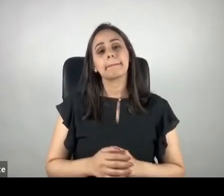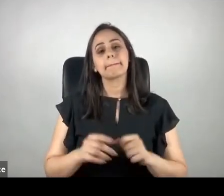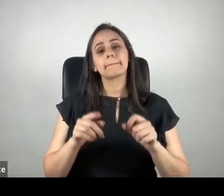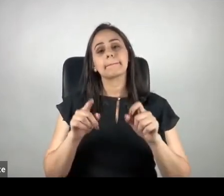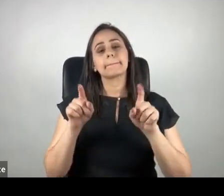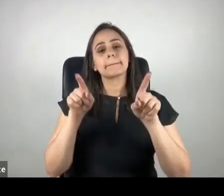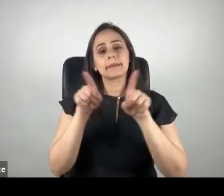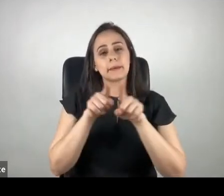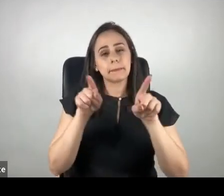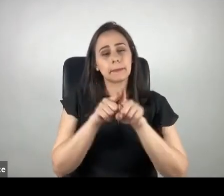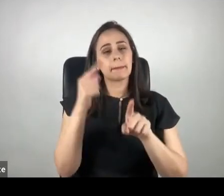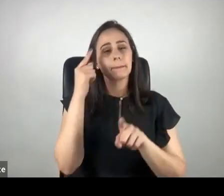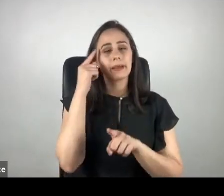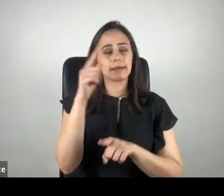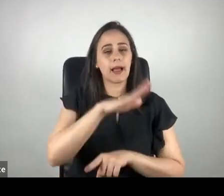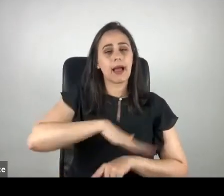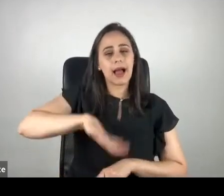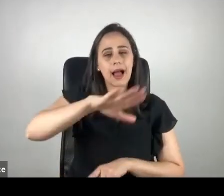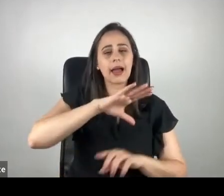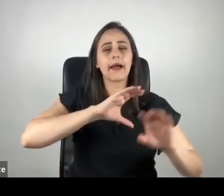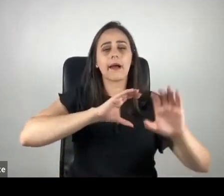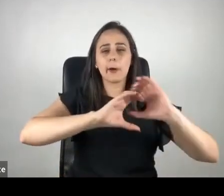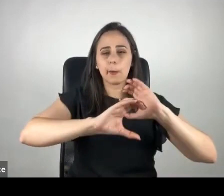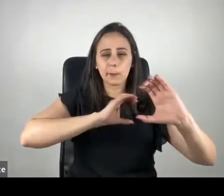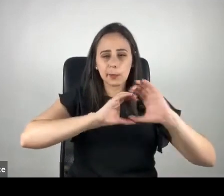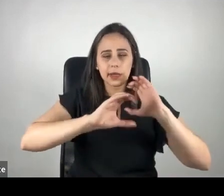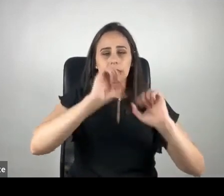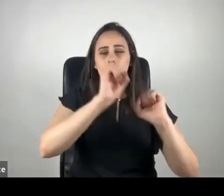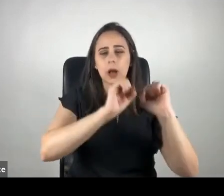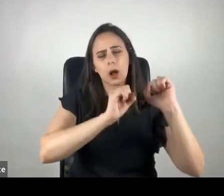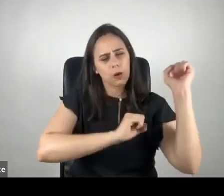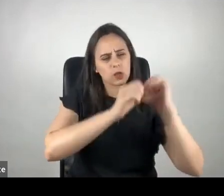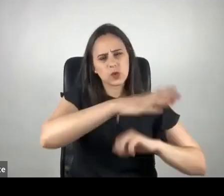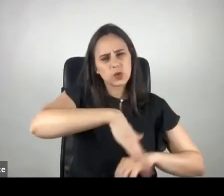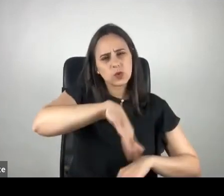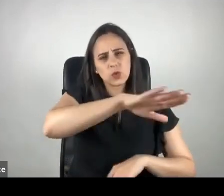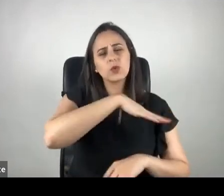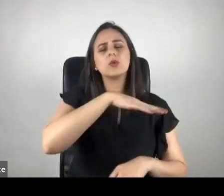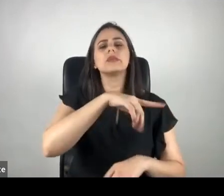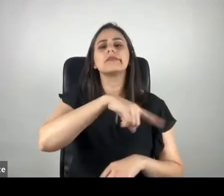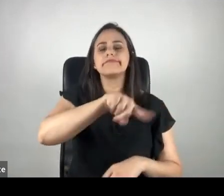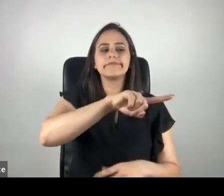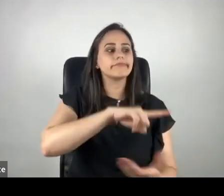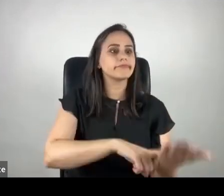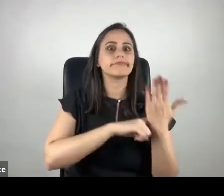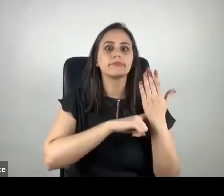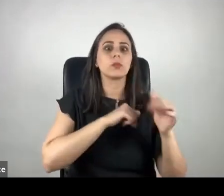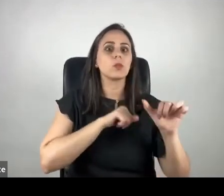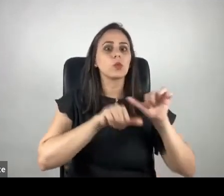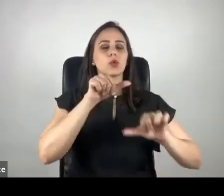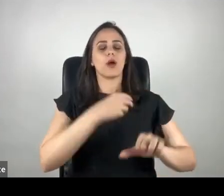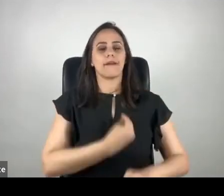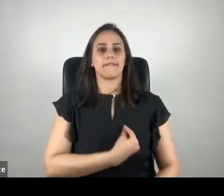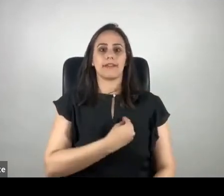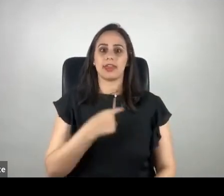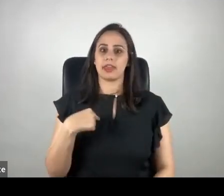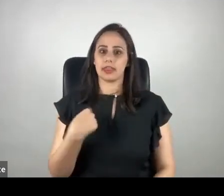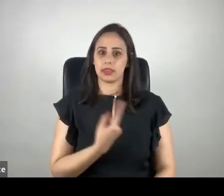das telecomunicações, que a gente está o tempo todo, que transformou nossa vida. Primeiro